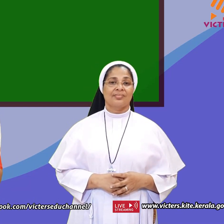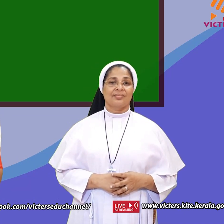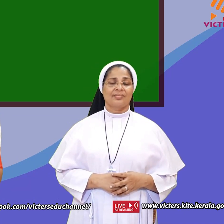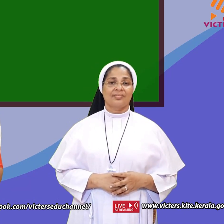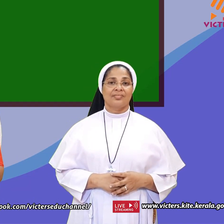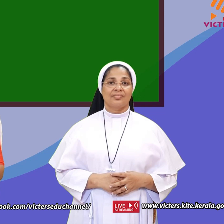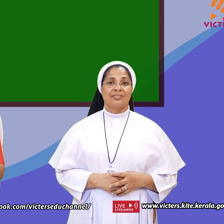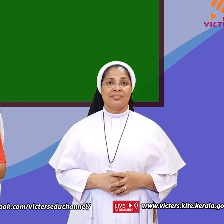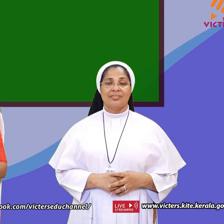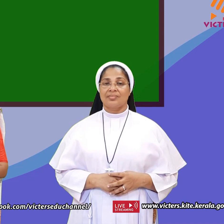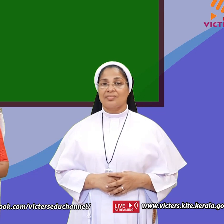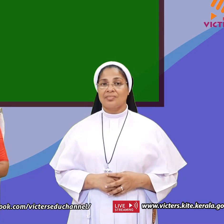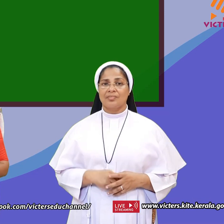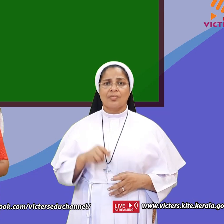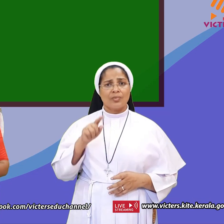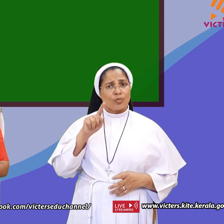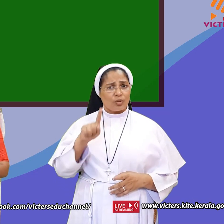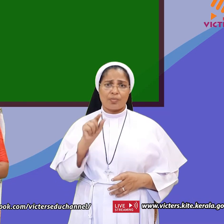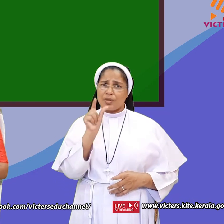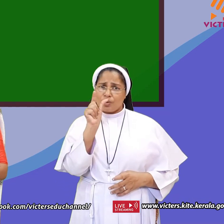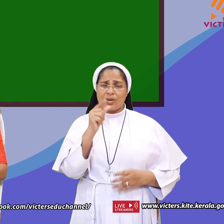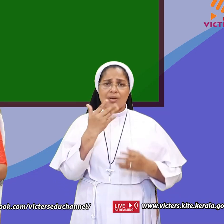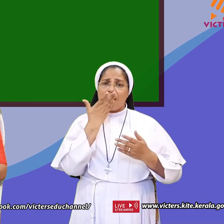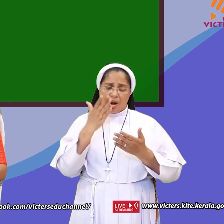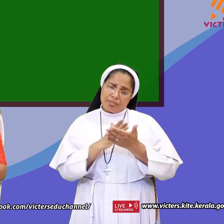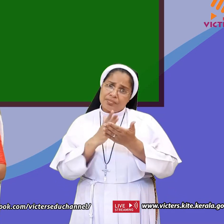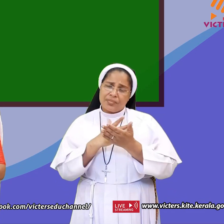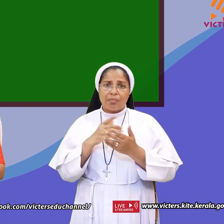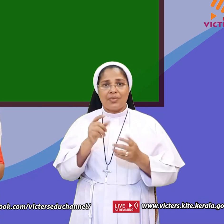ഒന്നാമത്തെ യൂണിറ്റിലെ പാഠഭാഗങ്ങൾ നമ്മൾ ചർച്ച ചെയ്തു കഴിഞ്ഞു.